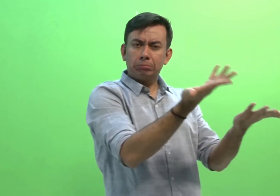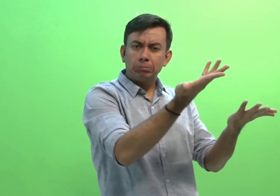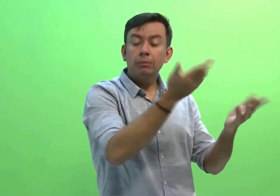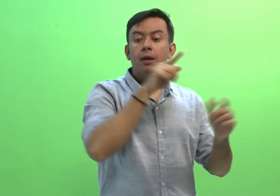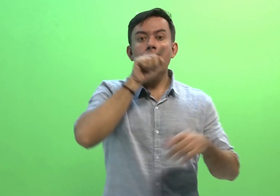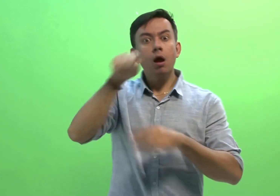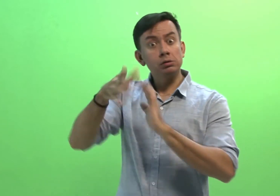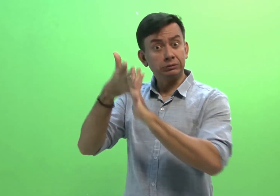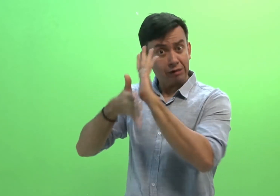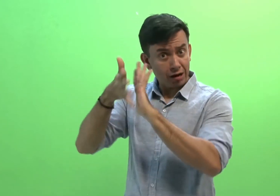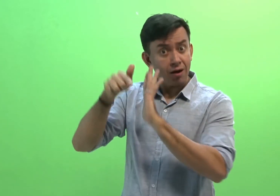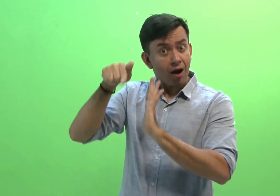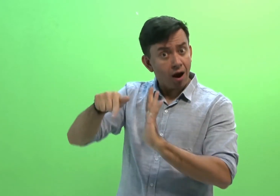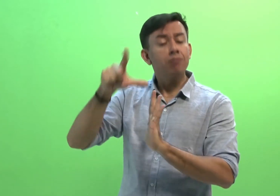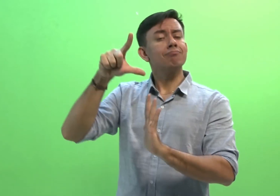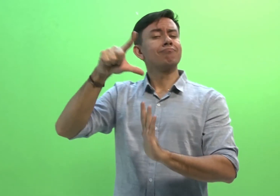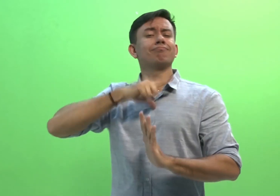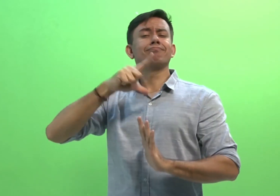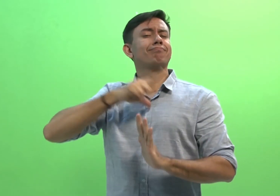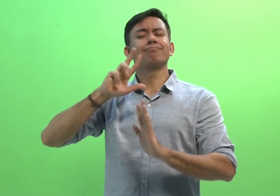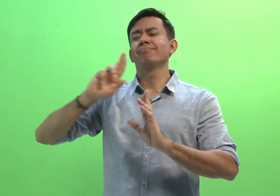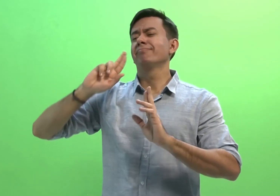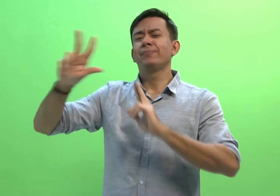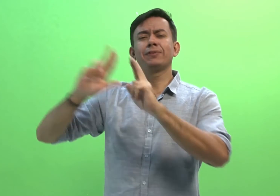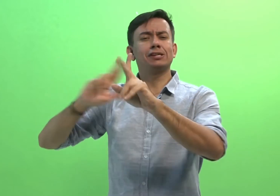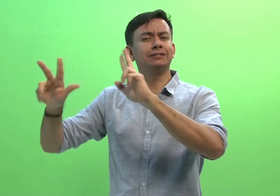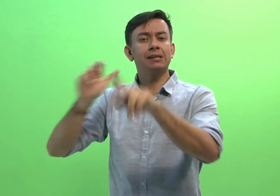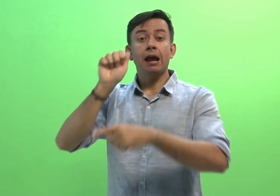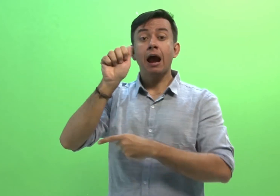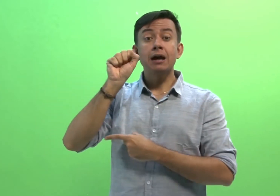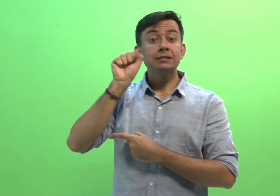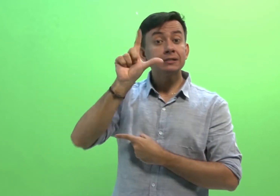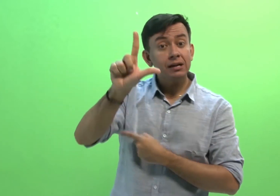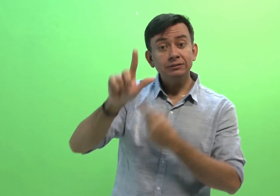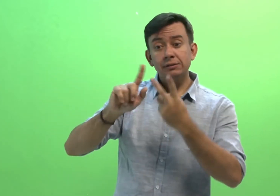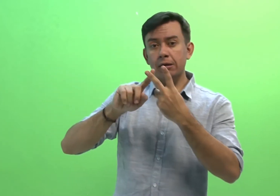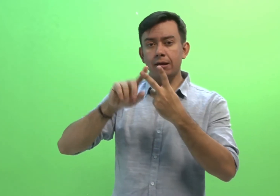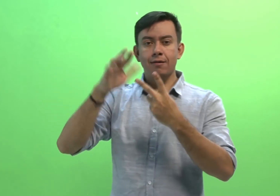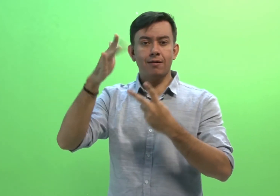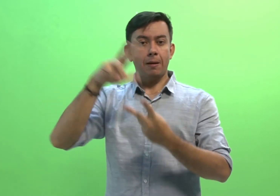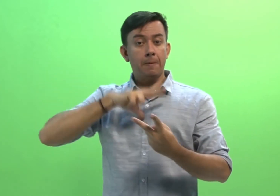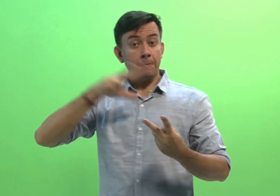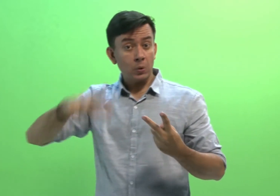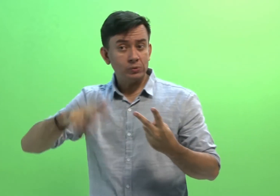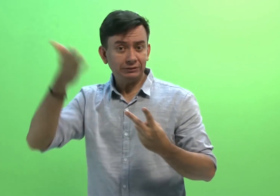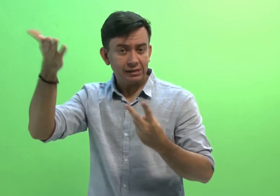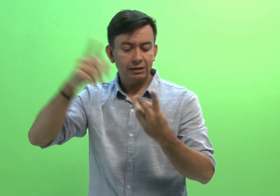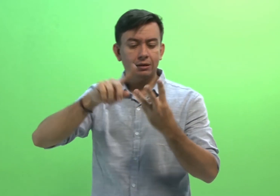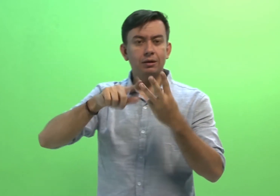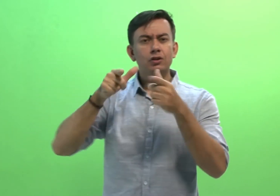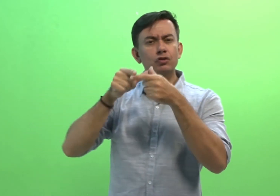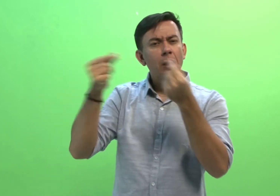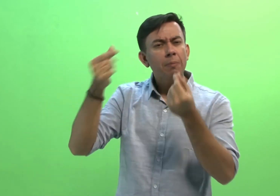línguas. A língua de sinais também possui várias línguas. Língua de sinais americana, língua de sinais portuguesa, língua de